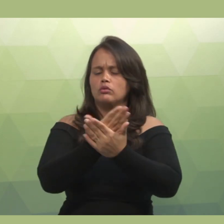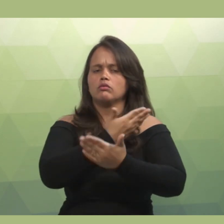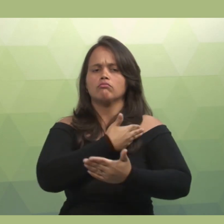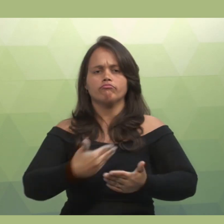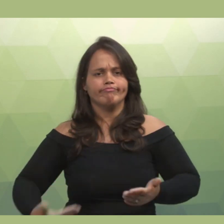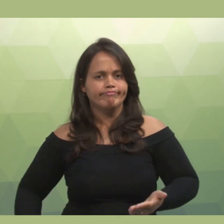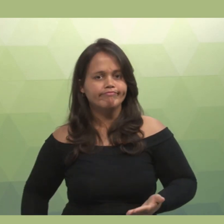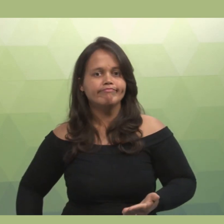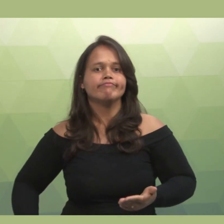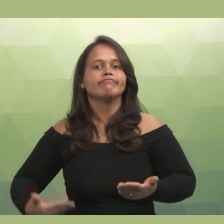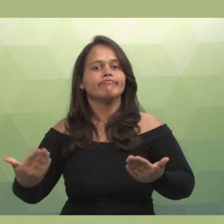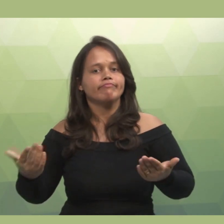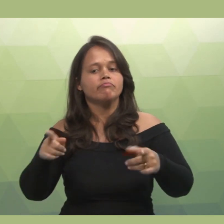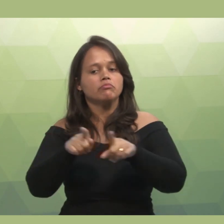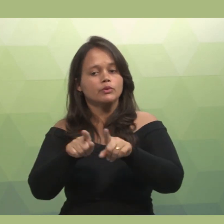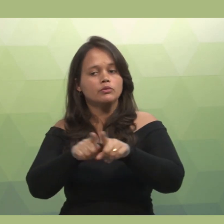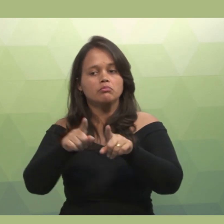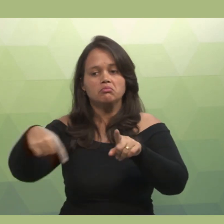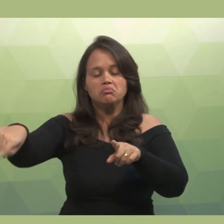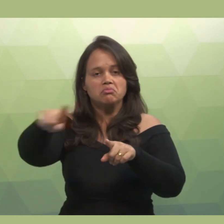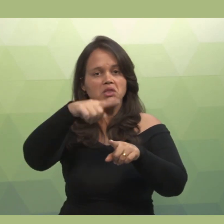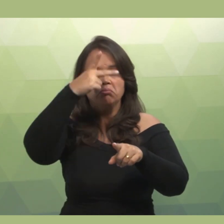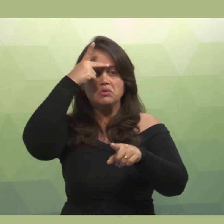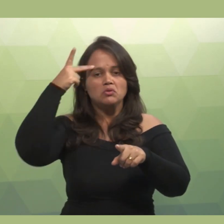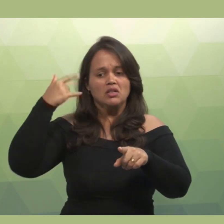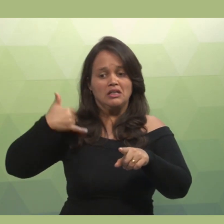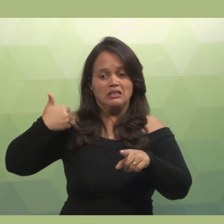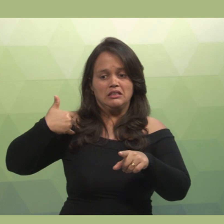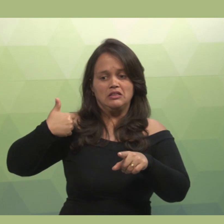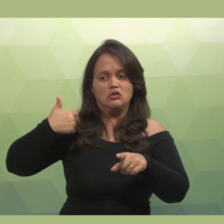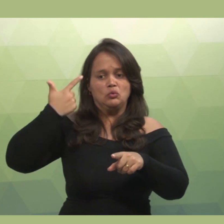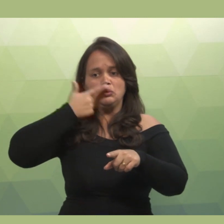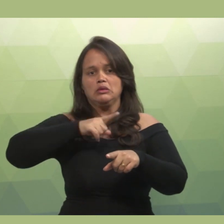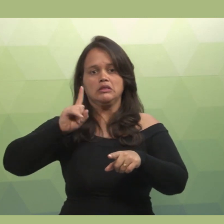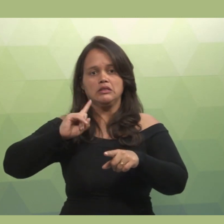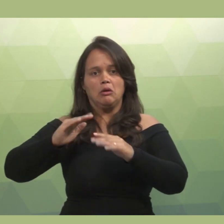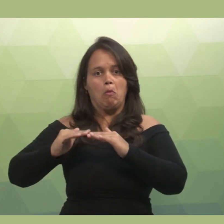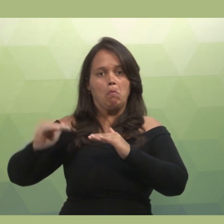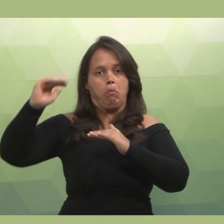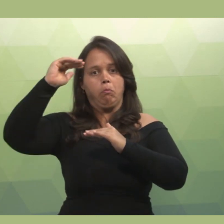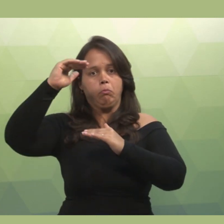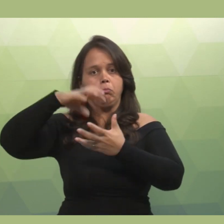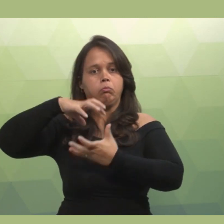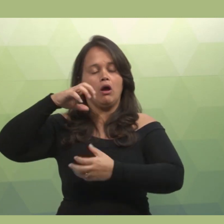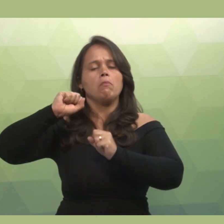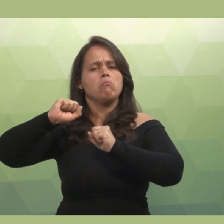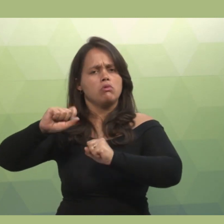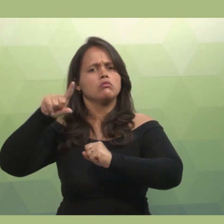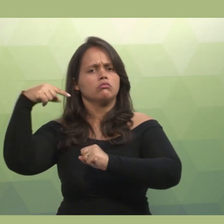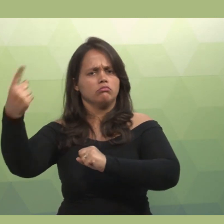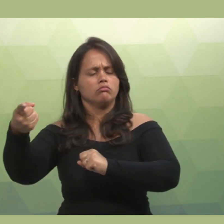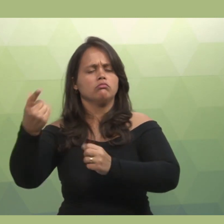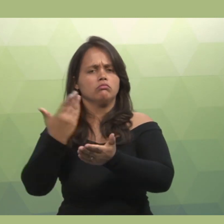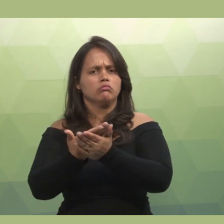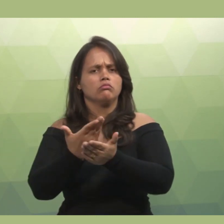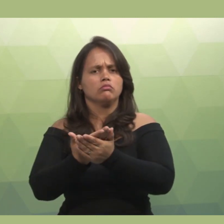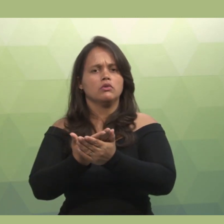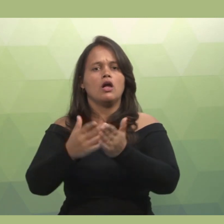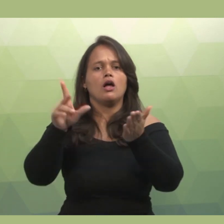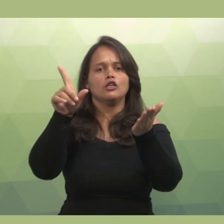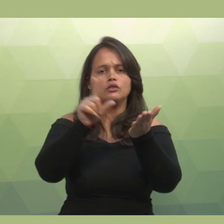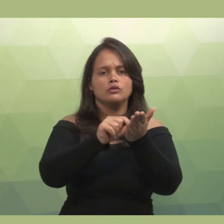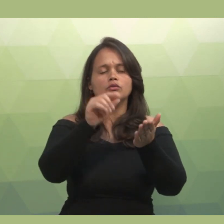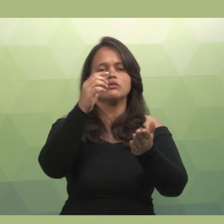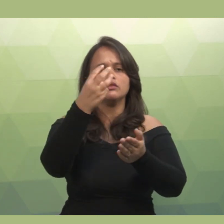obrigatório e gratuito na escola pública, inclusive para os que a ele não tiveram acesso na idade própria. De acordo com o